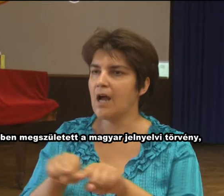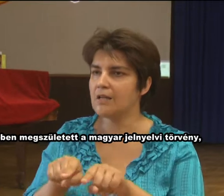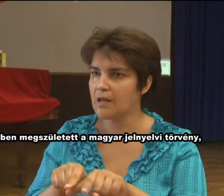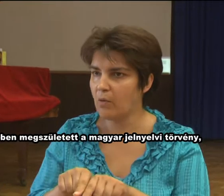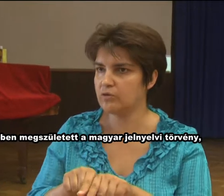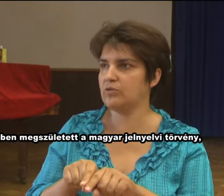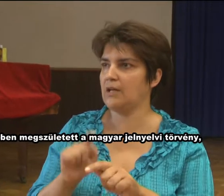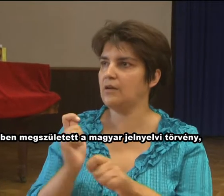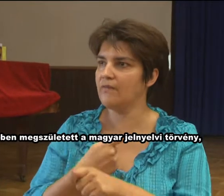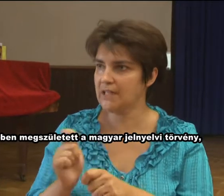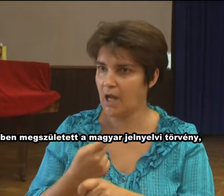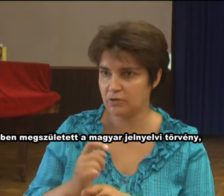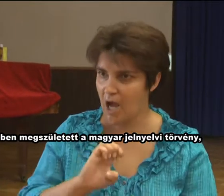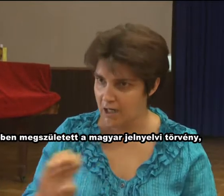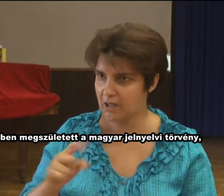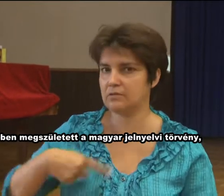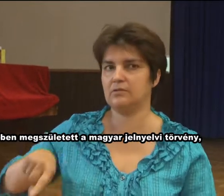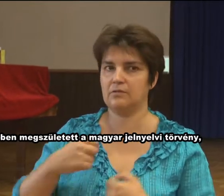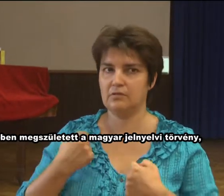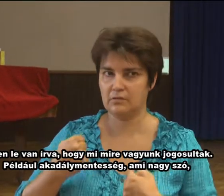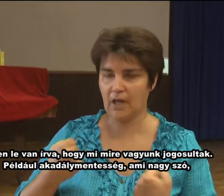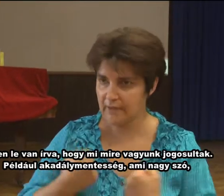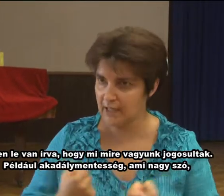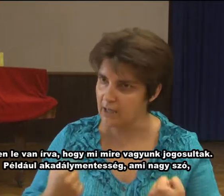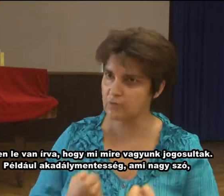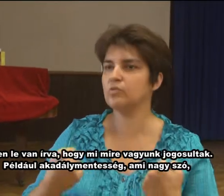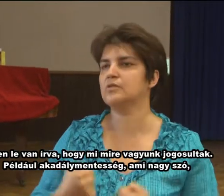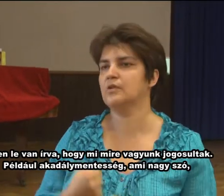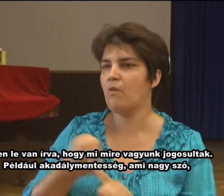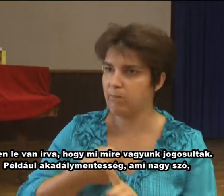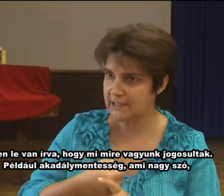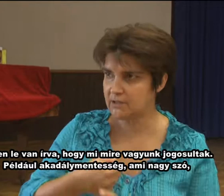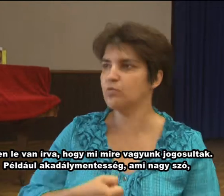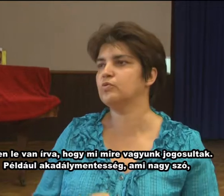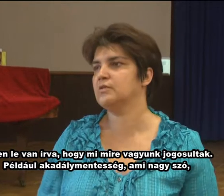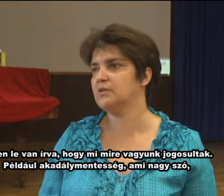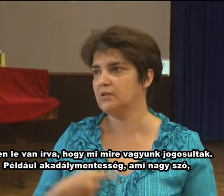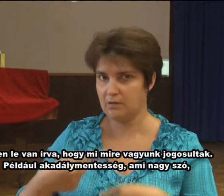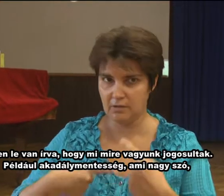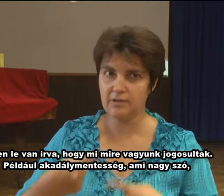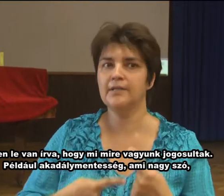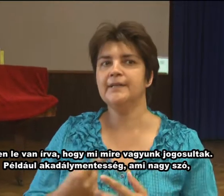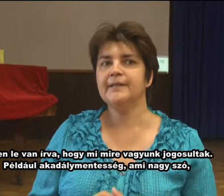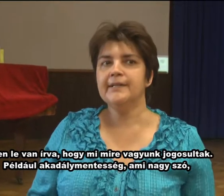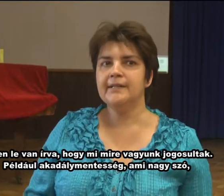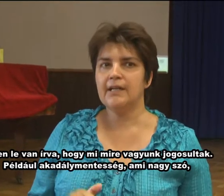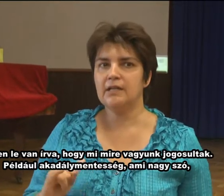lobbizzunk. 2009-ben megszületett a magyar jelnyelvi törvény, ebben le van írva, hogy mi mire vagyunk jogosultak.